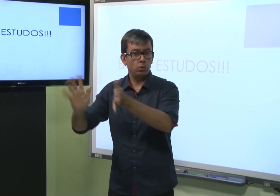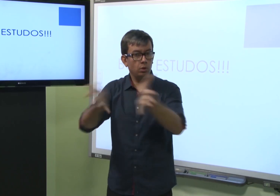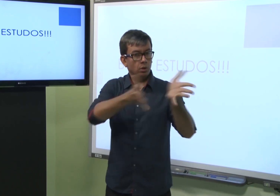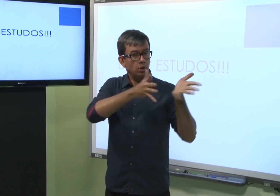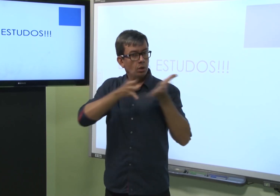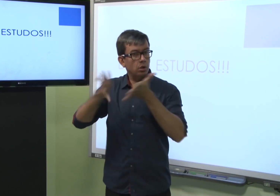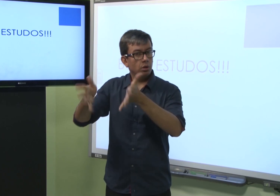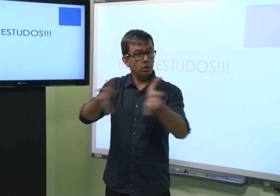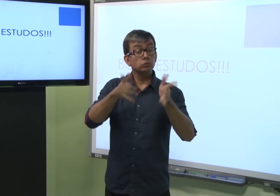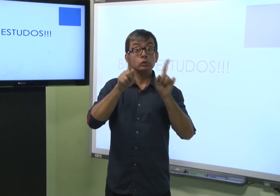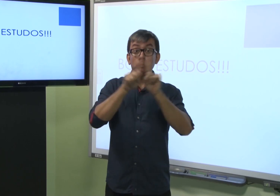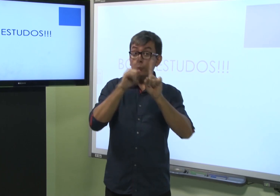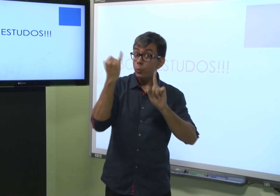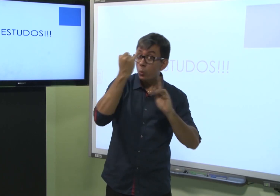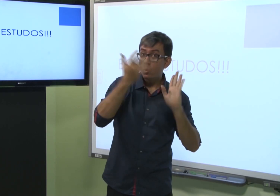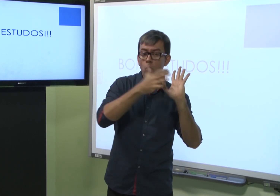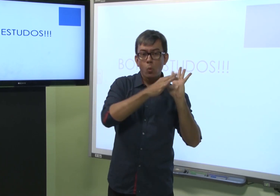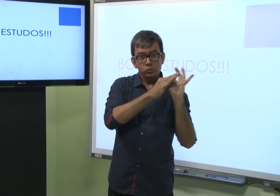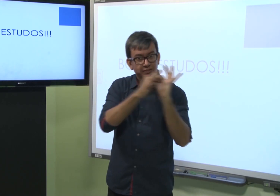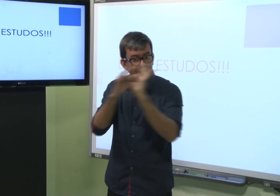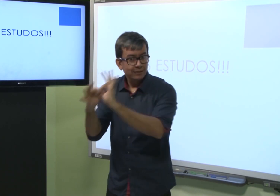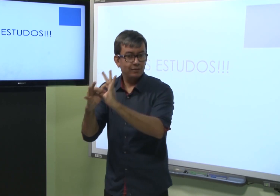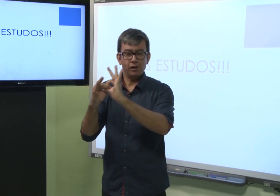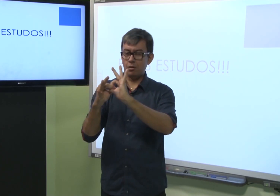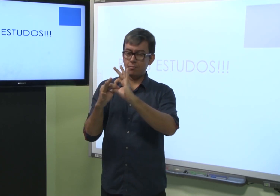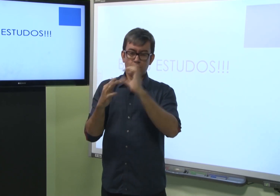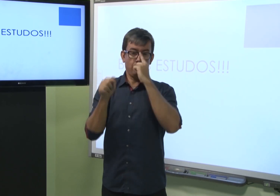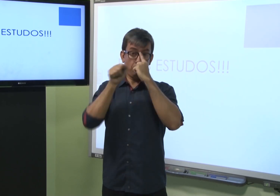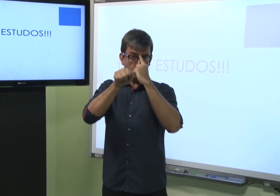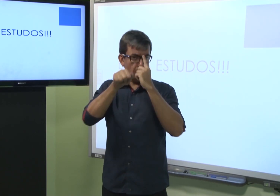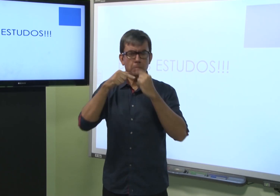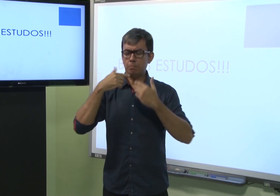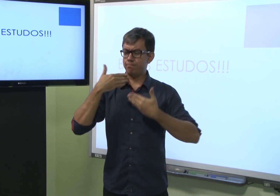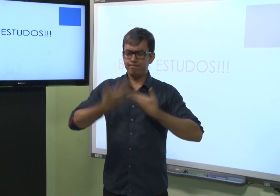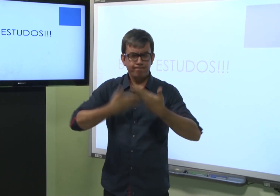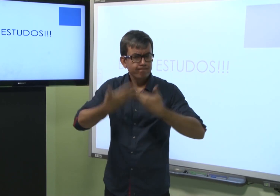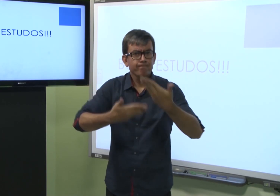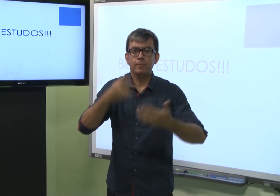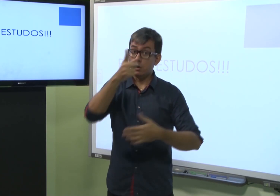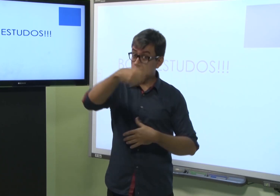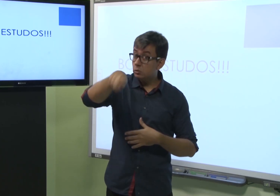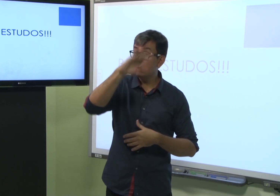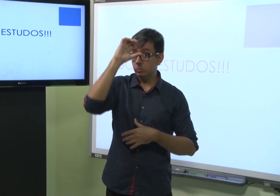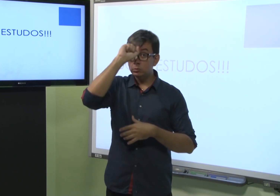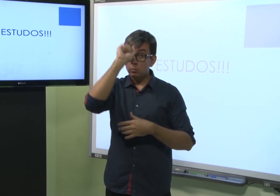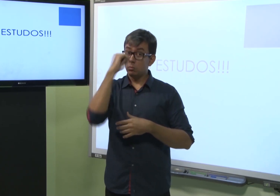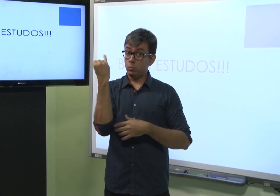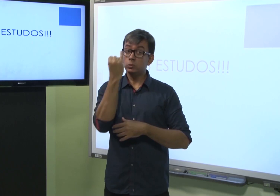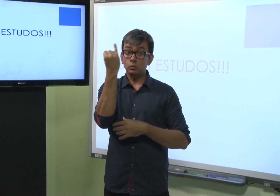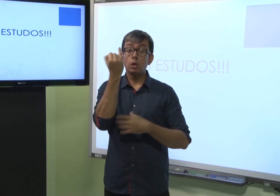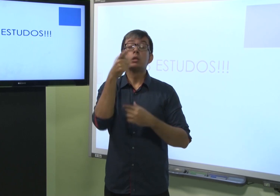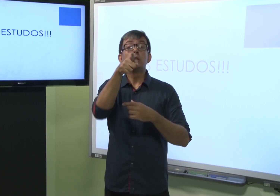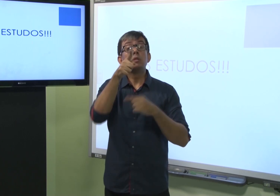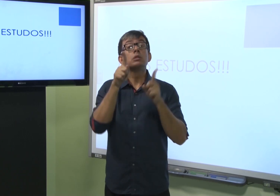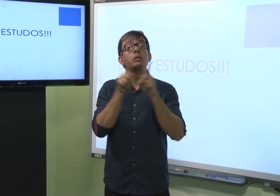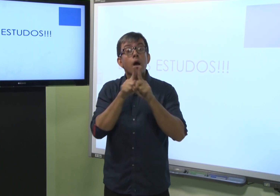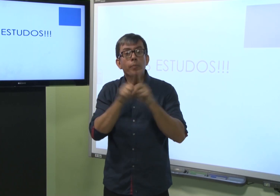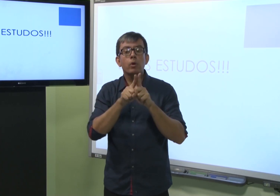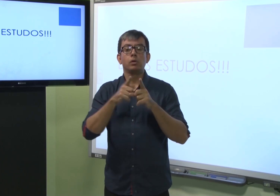corpo, a expressão, a sinalização, coesão. Vocês precisam continuar estudando